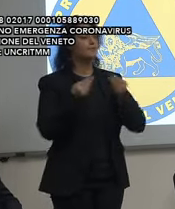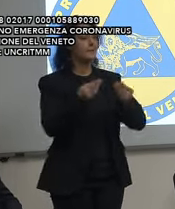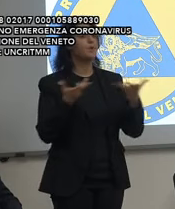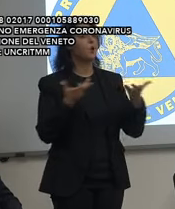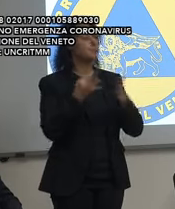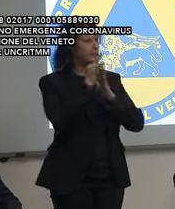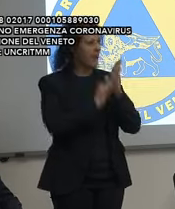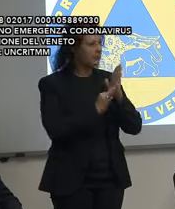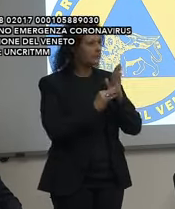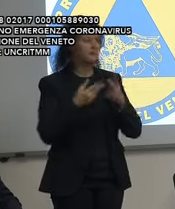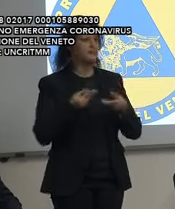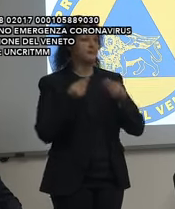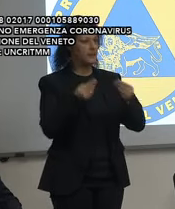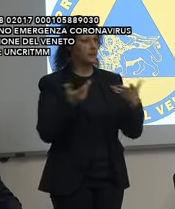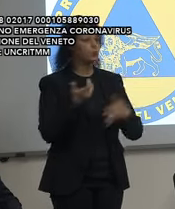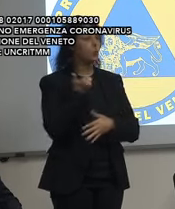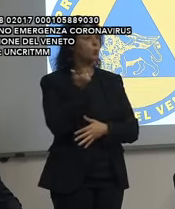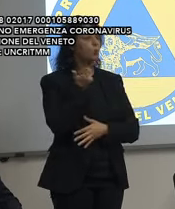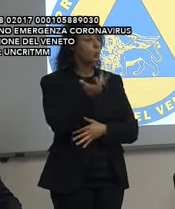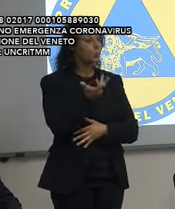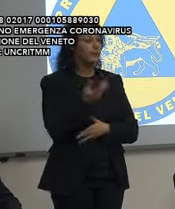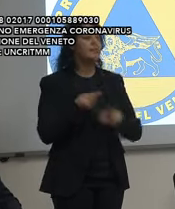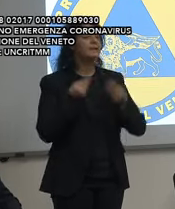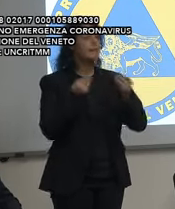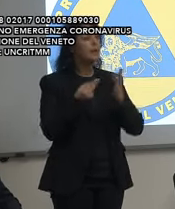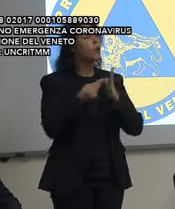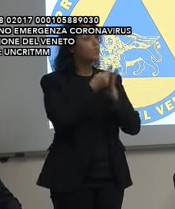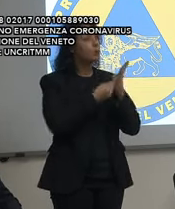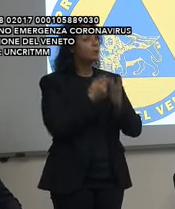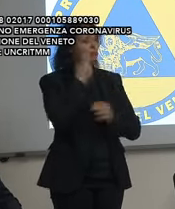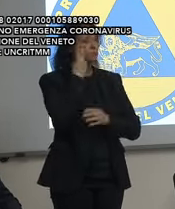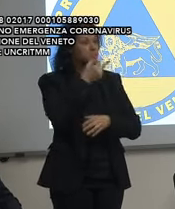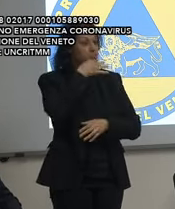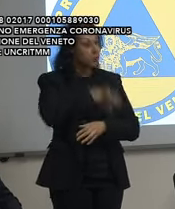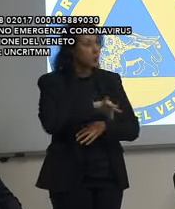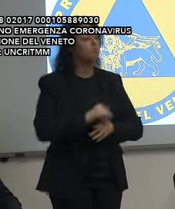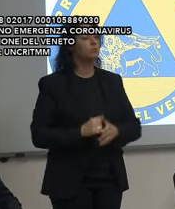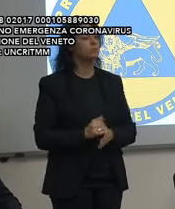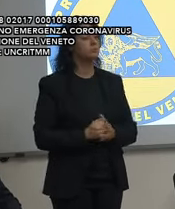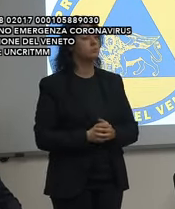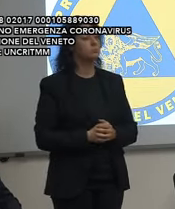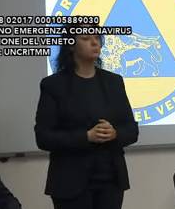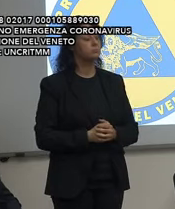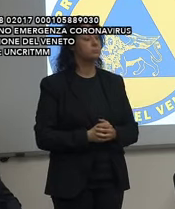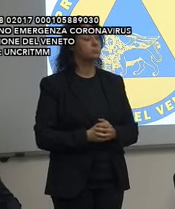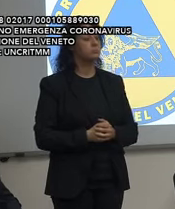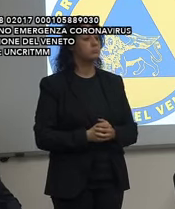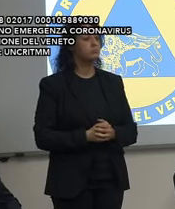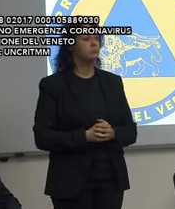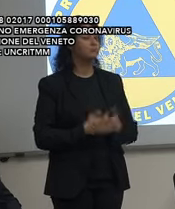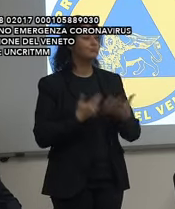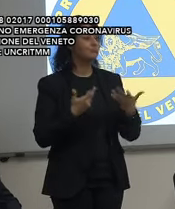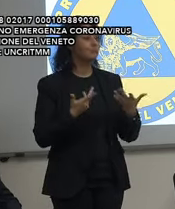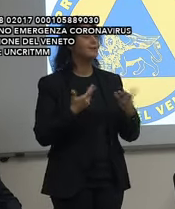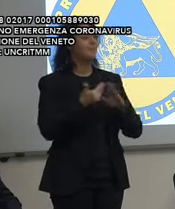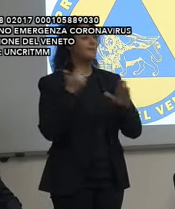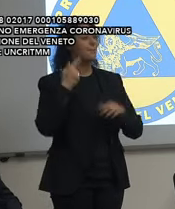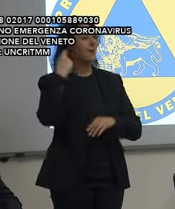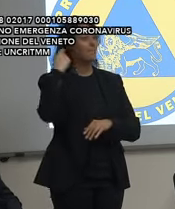dei numeri, portiamo dei progetti visibili, e io credo che questo sia la sintesi di quello che diceva il